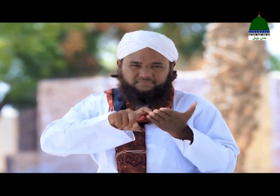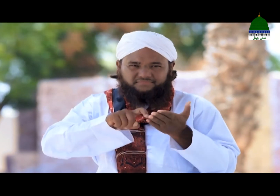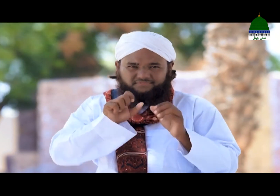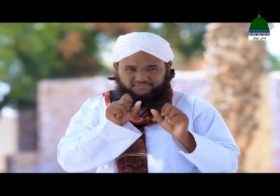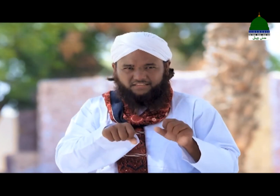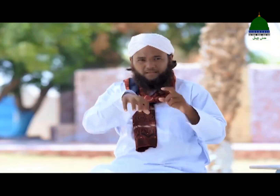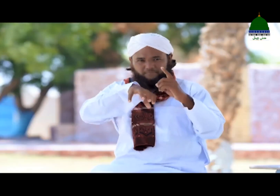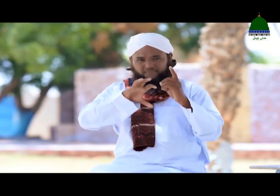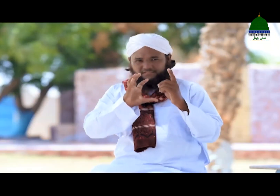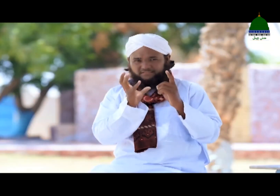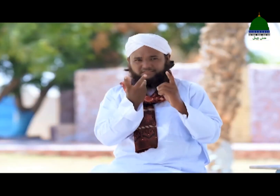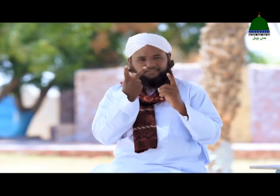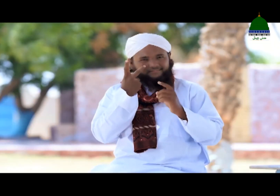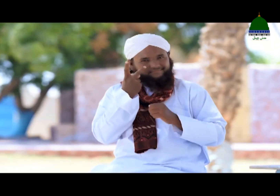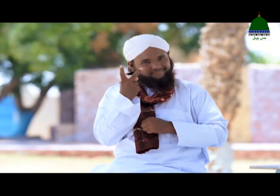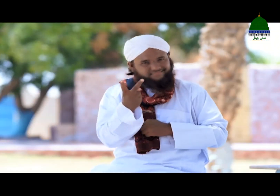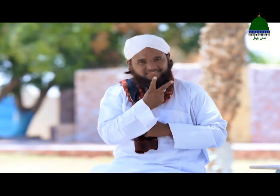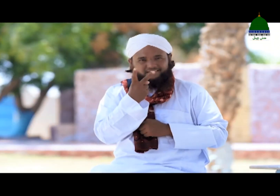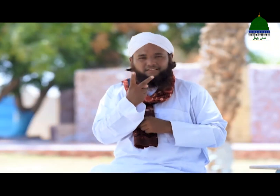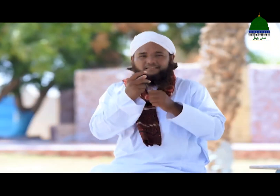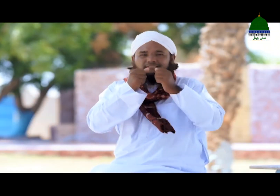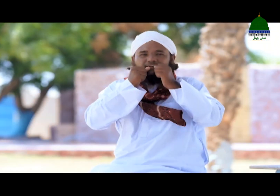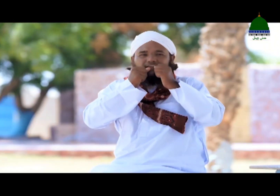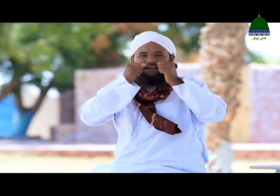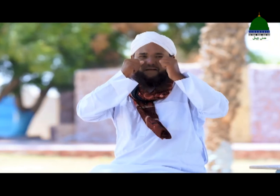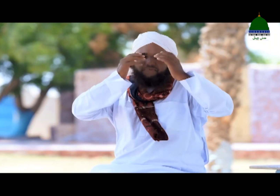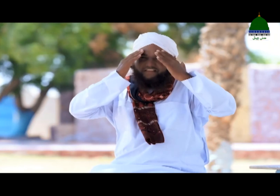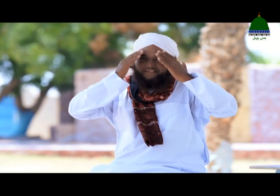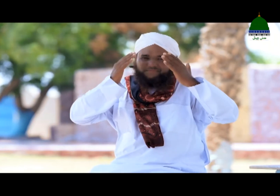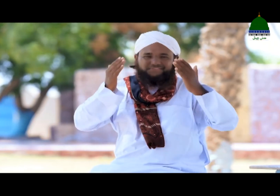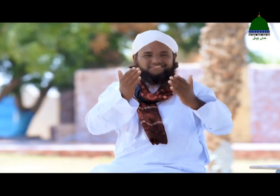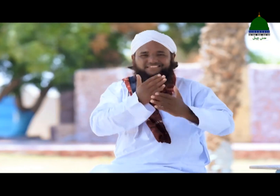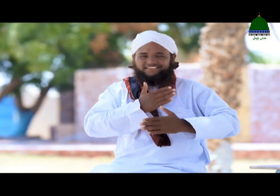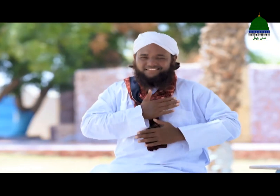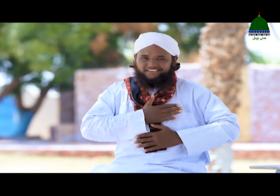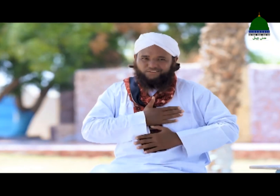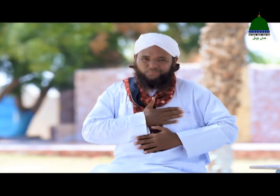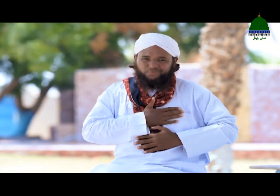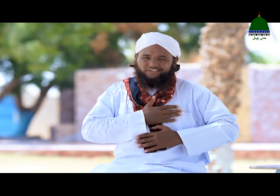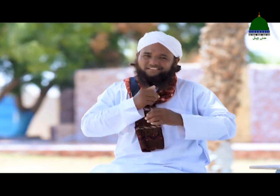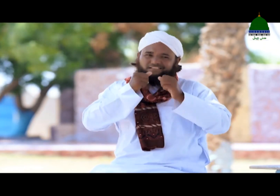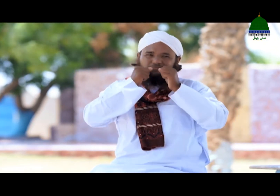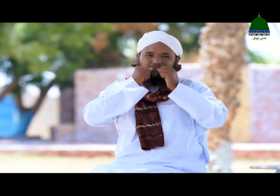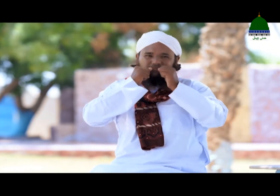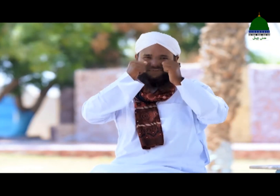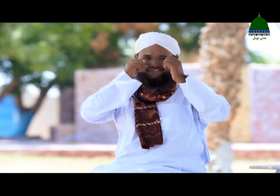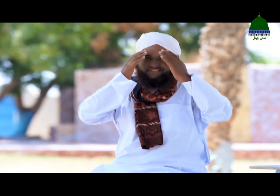دیجیے۔ مدنی چینل دیکھتے رہیے۔ صلو علی الحبیب صلی اللہ علی